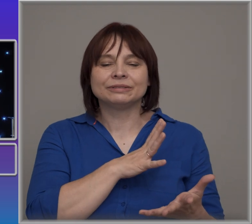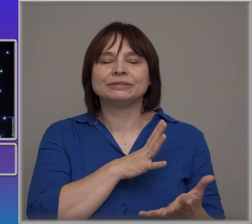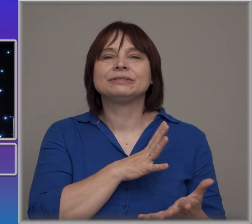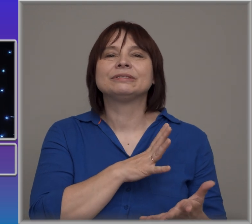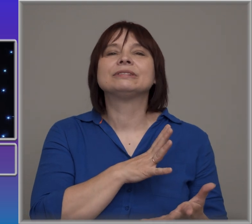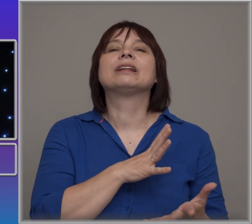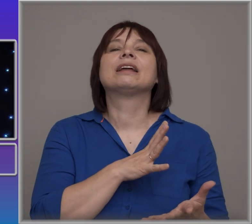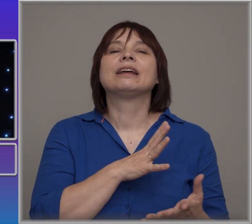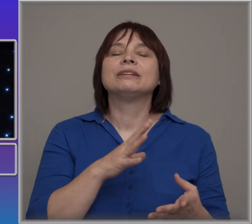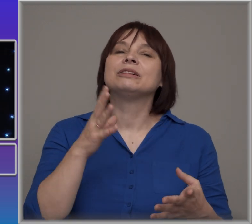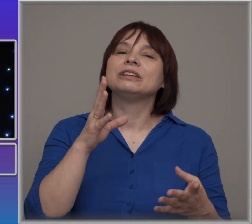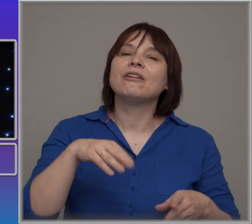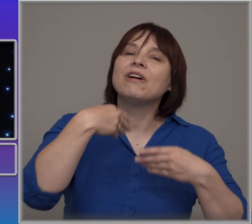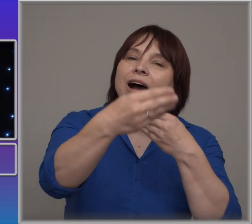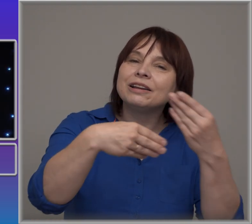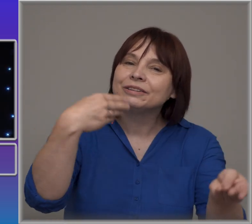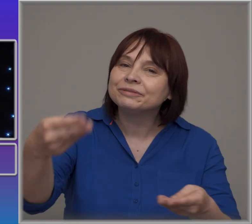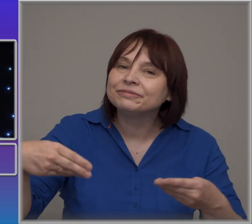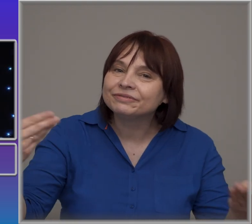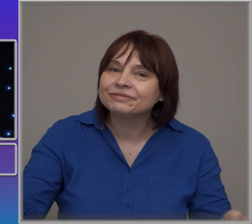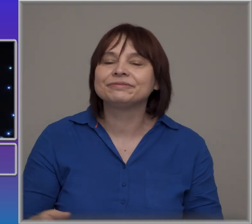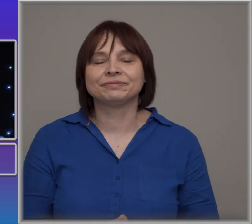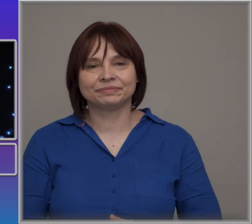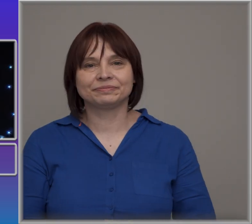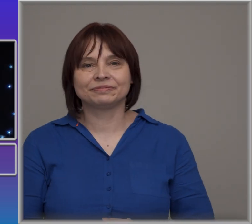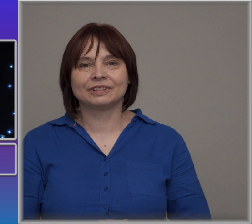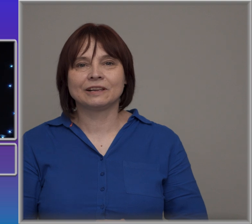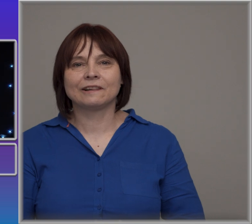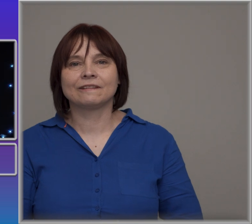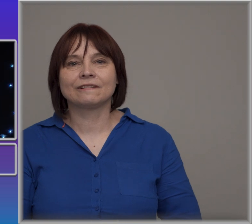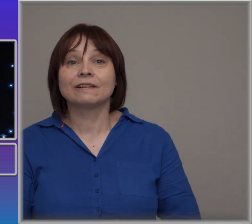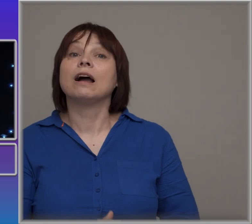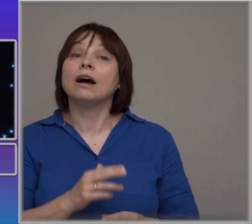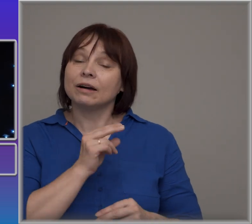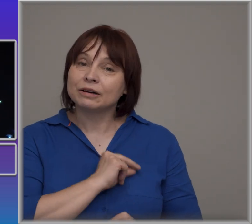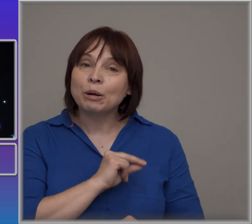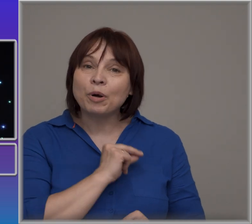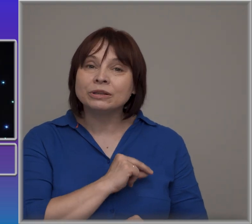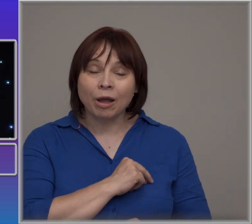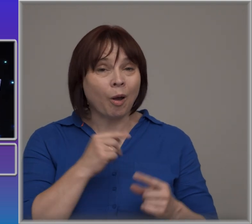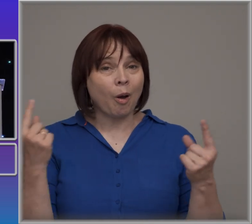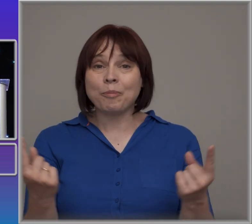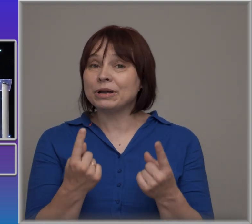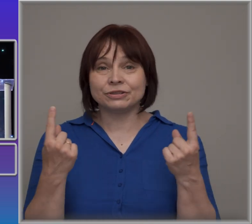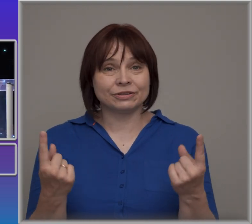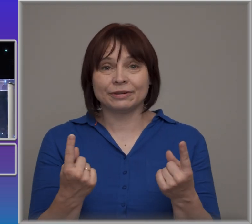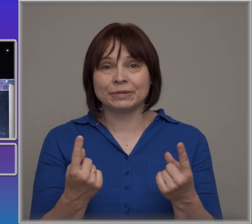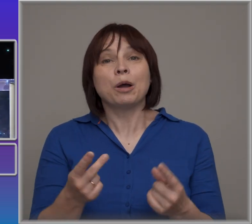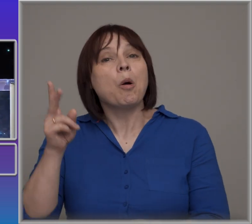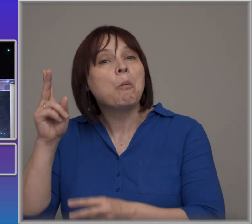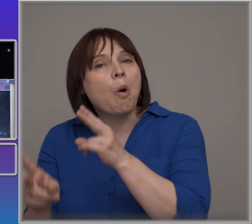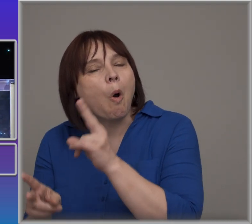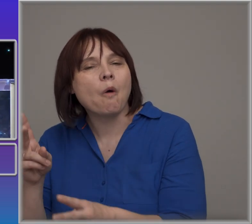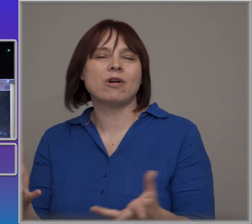рука обыкновенного человека так устроена, что она все пальцы к себе сжимает, и все, что человек делает, он все к себе